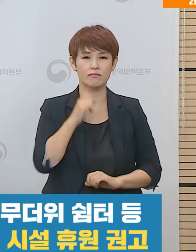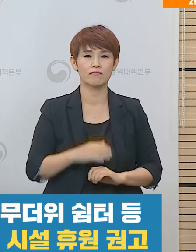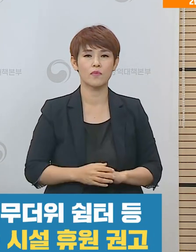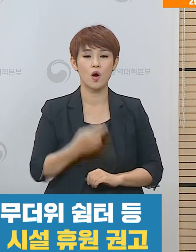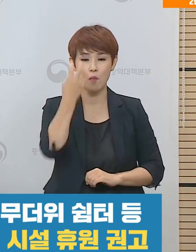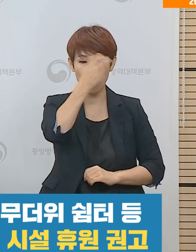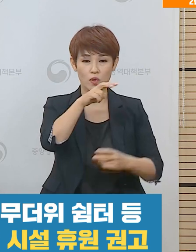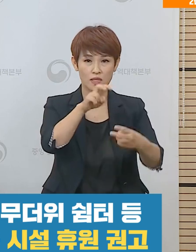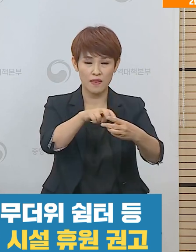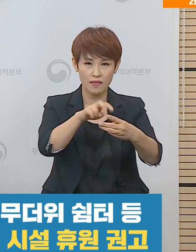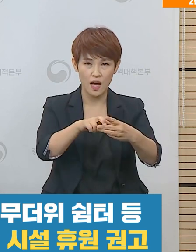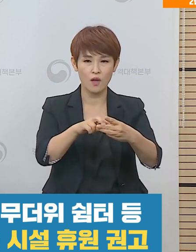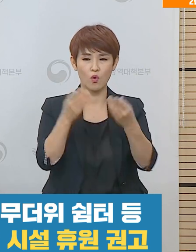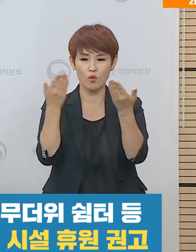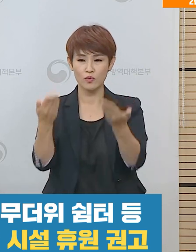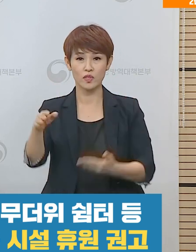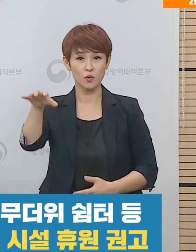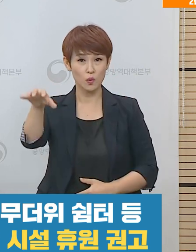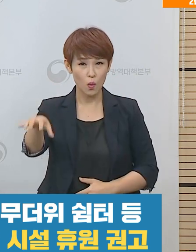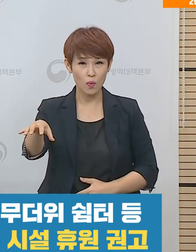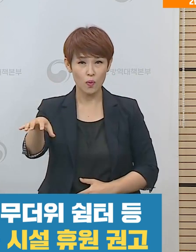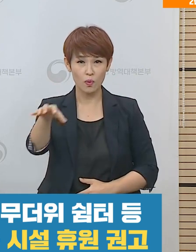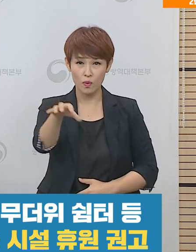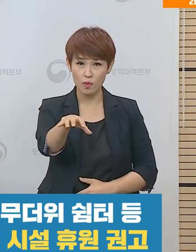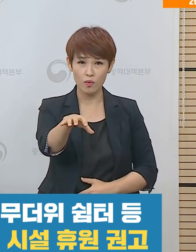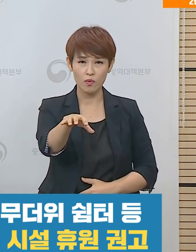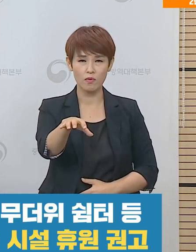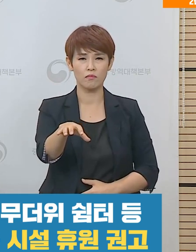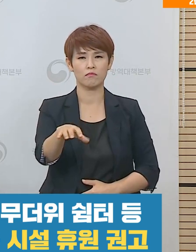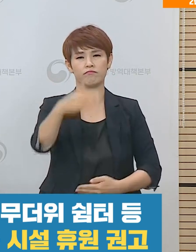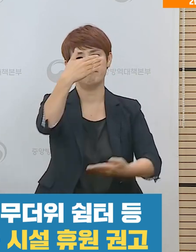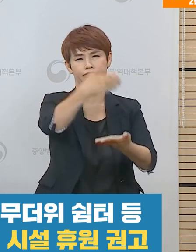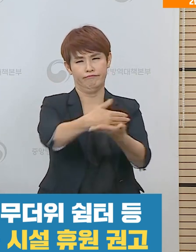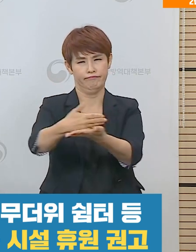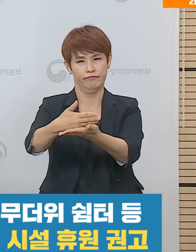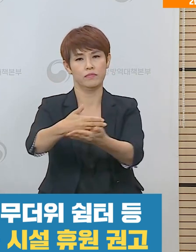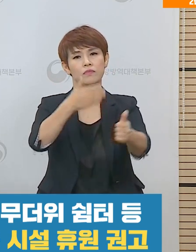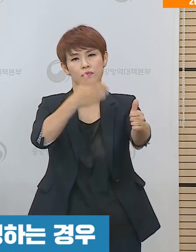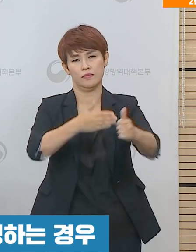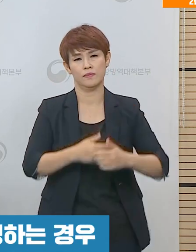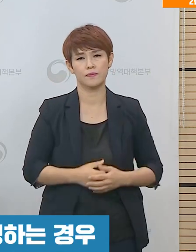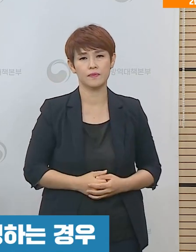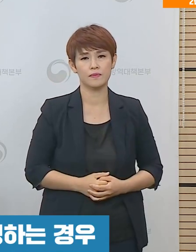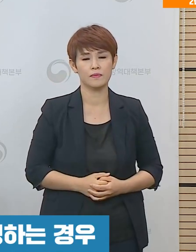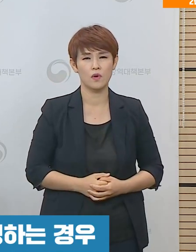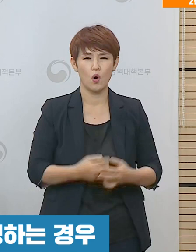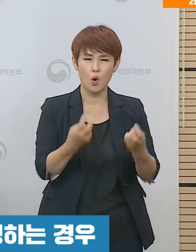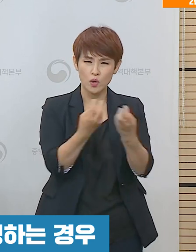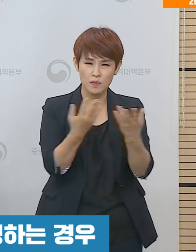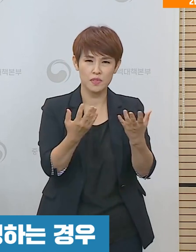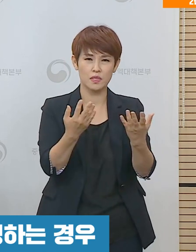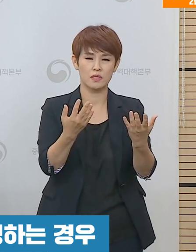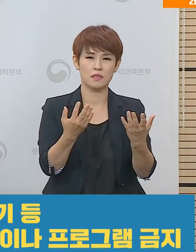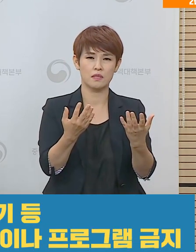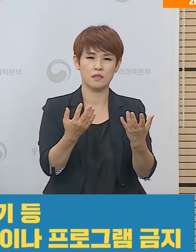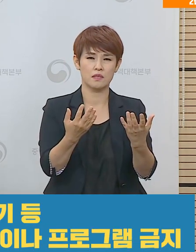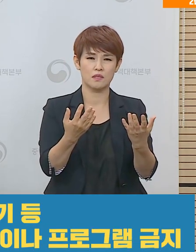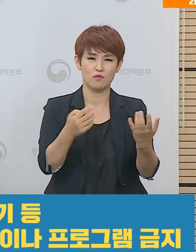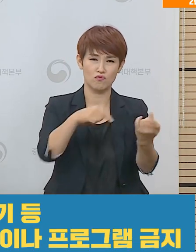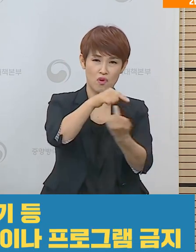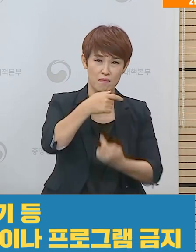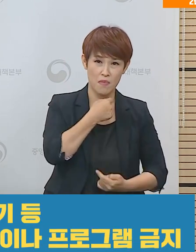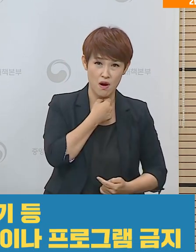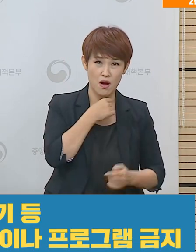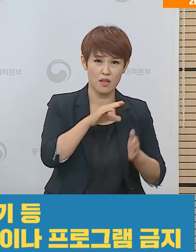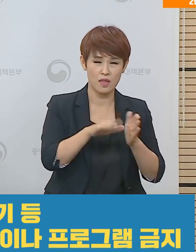및 무더위 쉼터 등 시설은 휴원을 권고드립니다. 불가피하게 운영한다 하더라도 노래